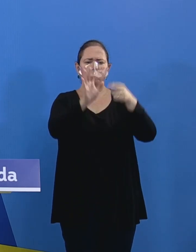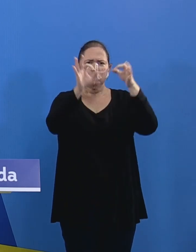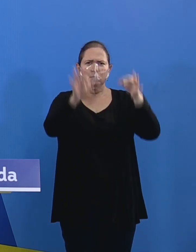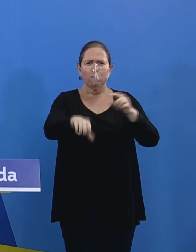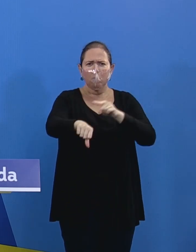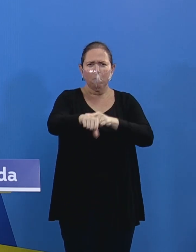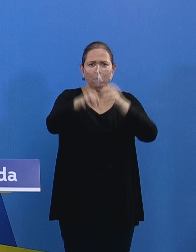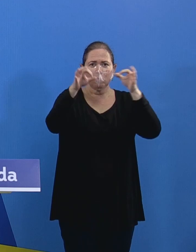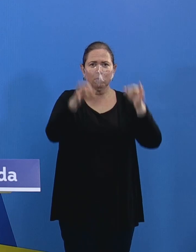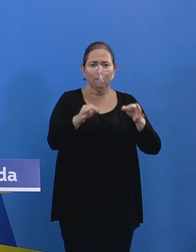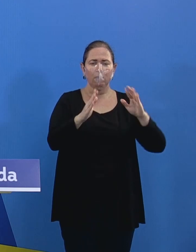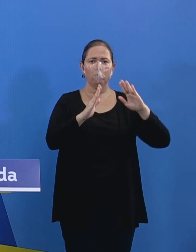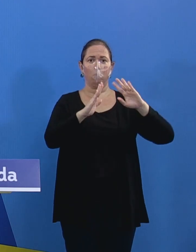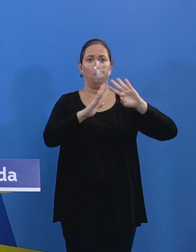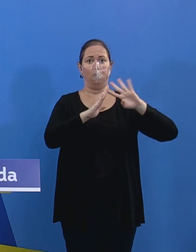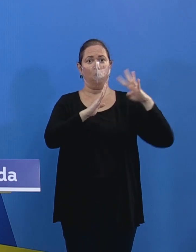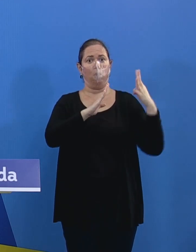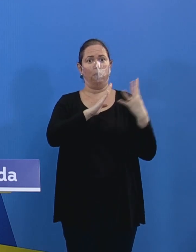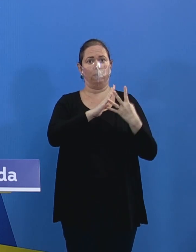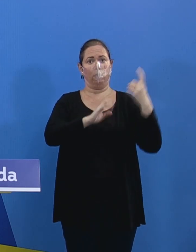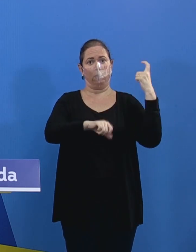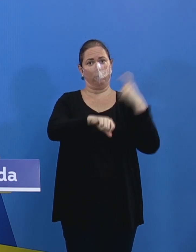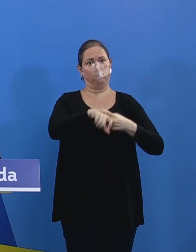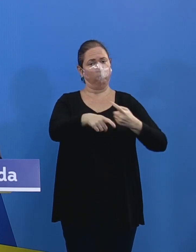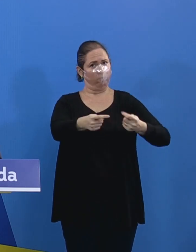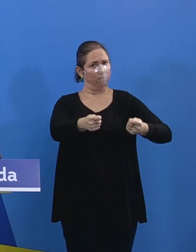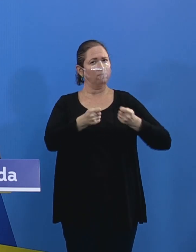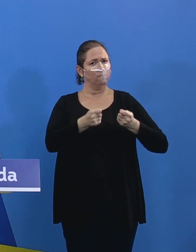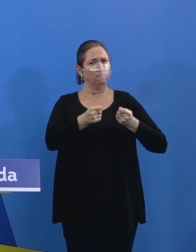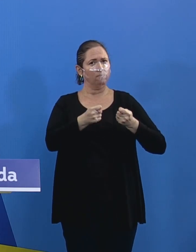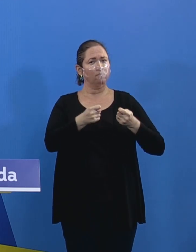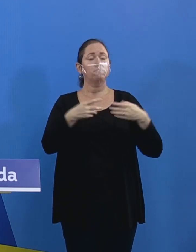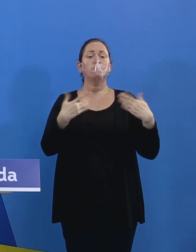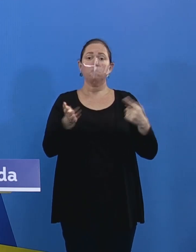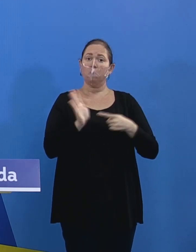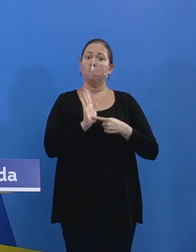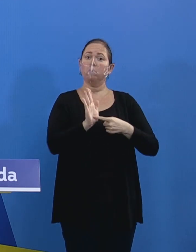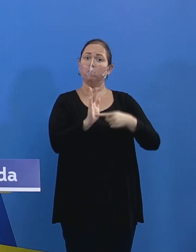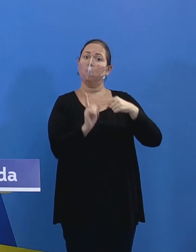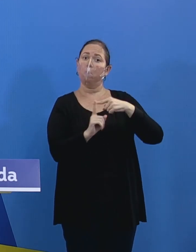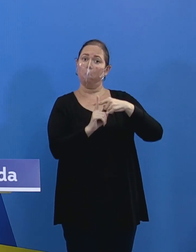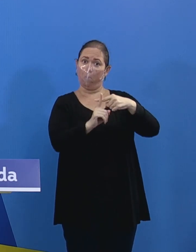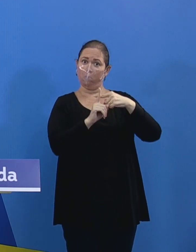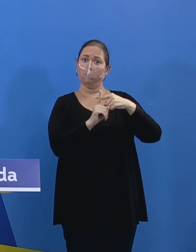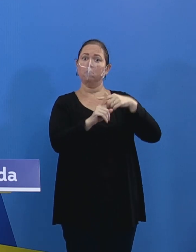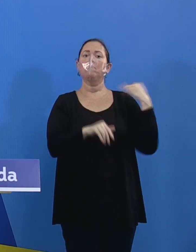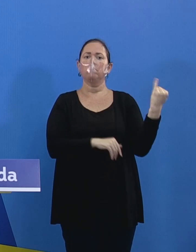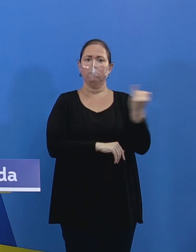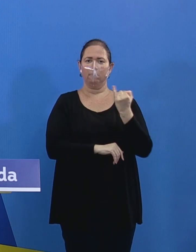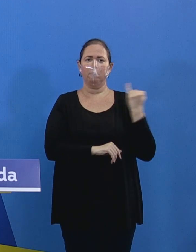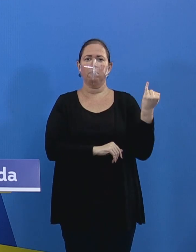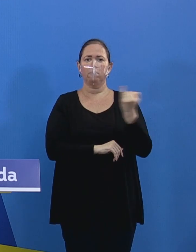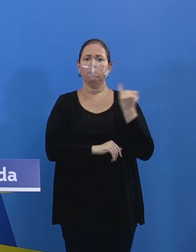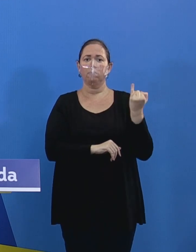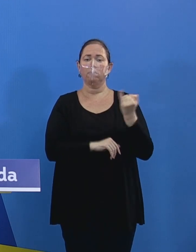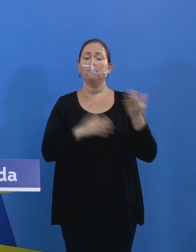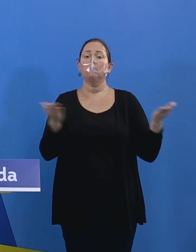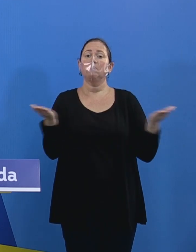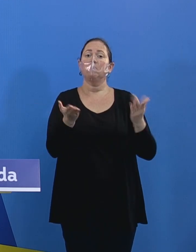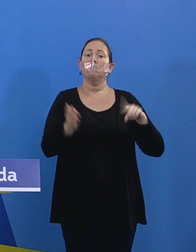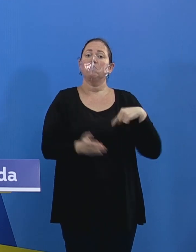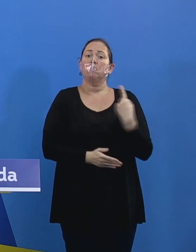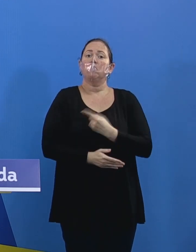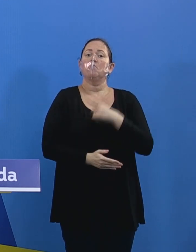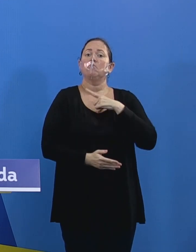certo de fazer a quarentena mais rígida, o chamado lockdown, que deu resultados expressivos e importantes. Se hoje nós